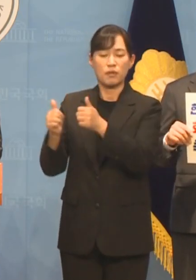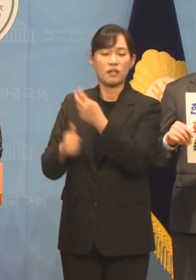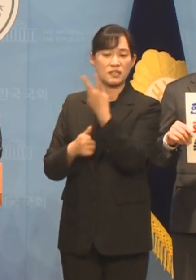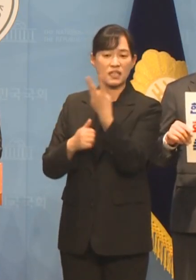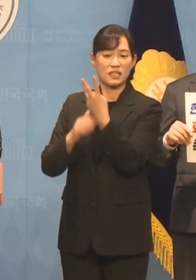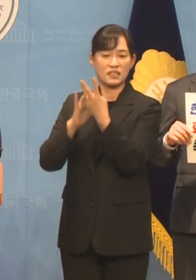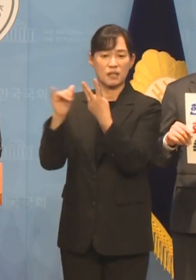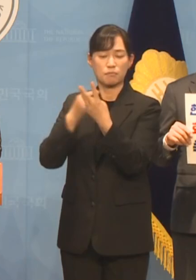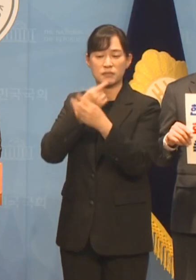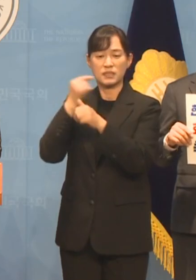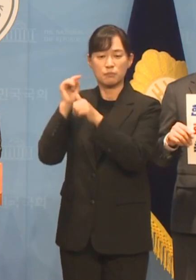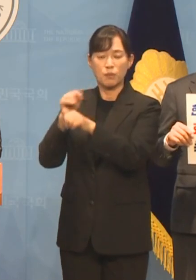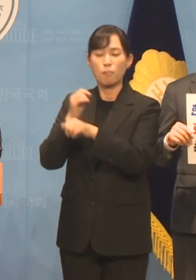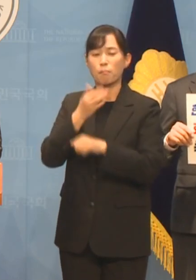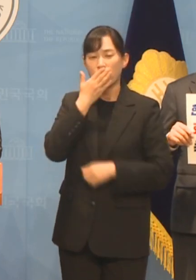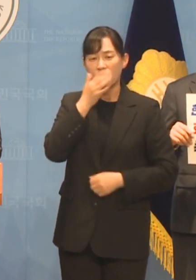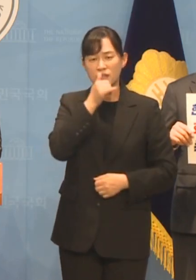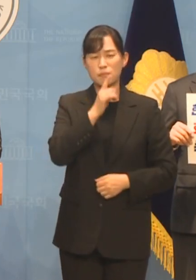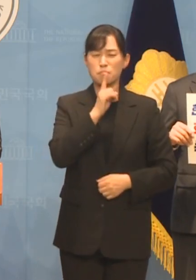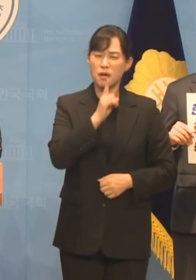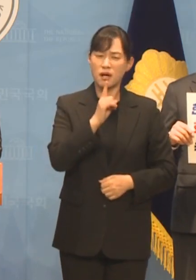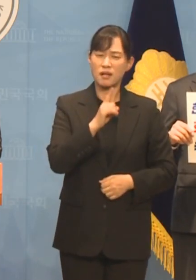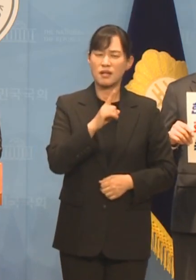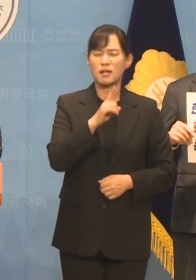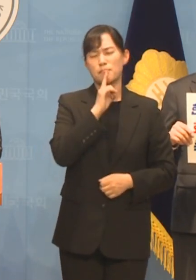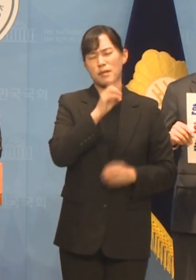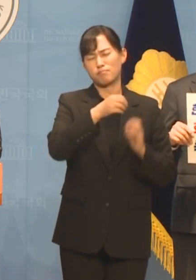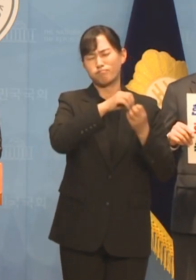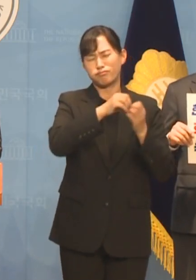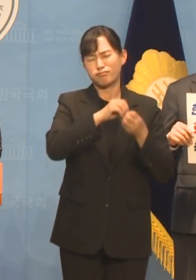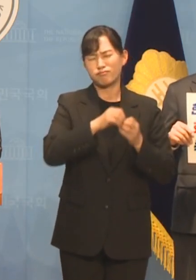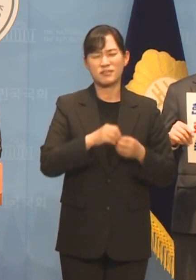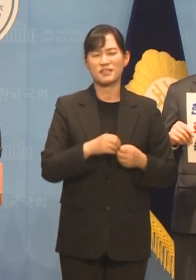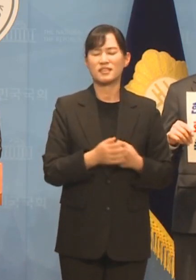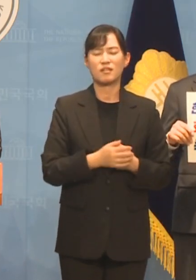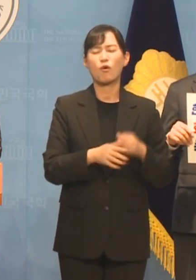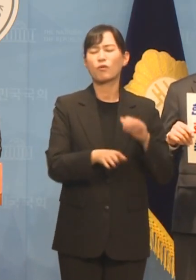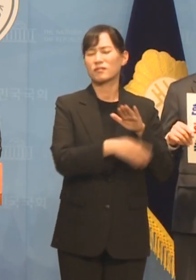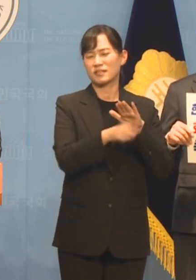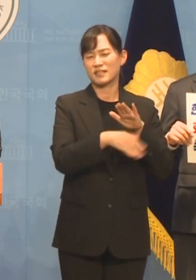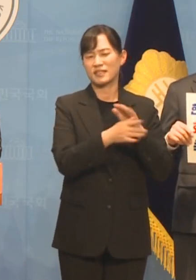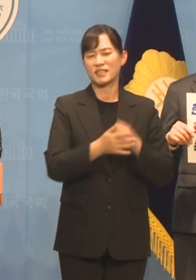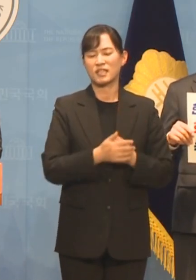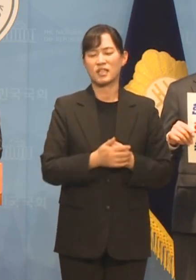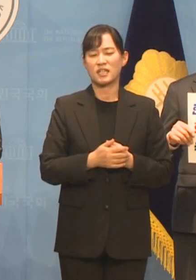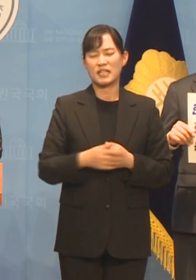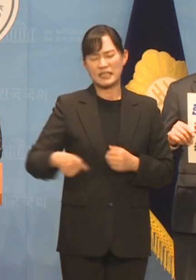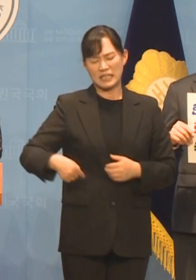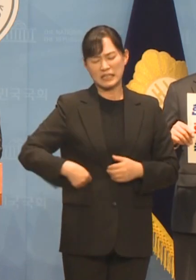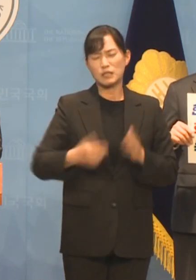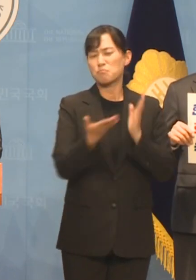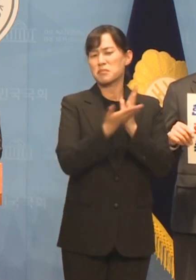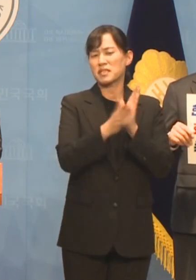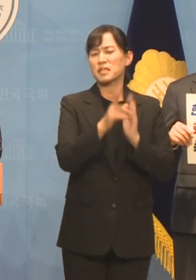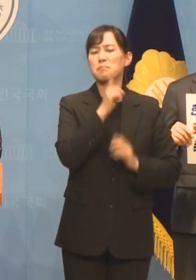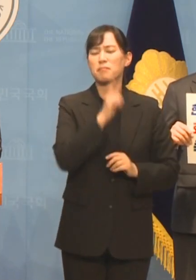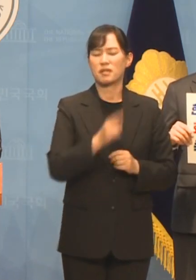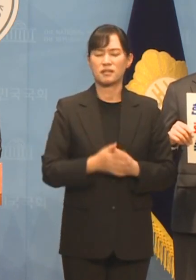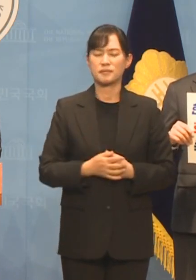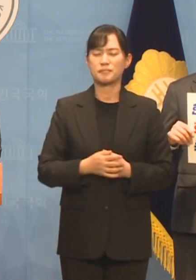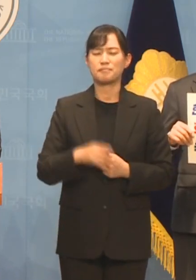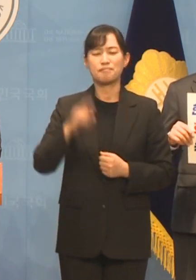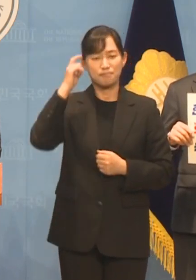수 있다고 얘기하는데 그것 자체가 완전히 궤변이고 논리적 비약이고 자기들이 양심에도 맞지 않는 얘기일 것이라고